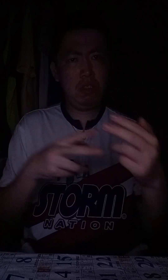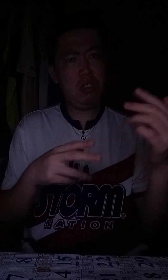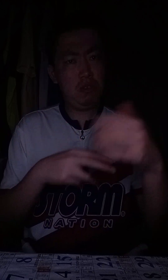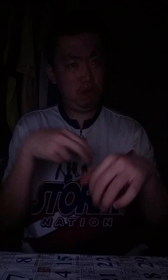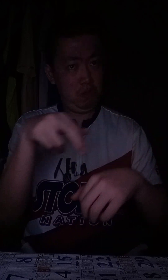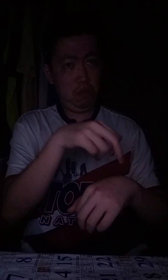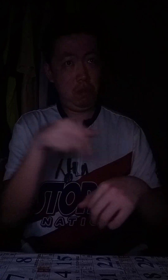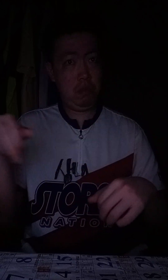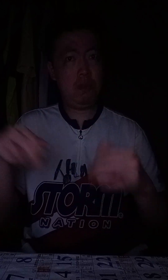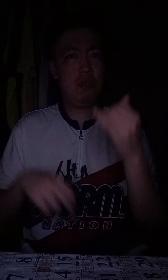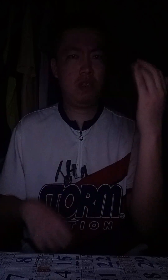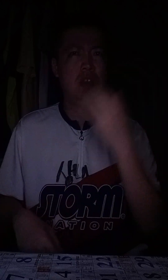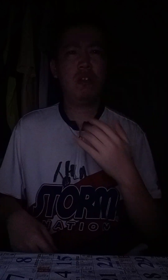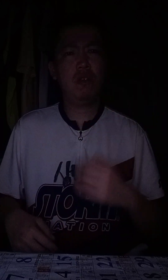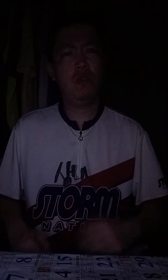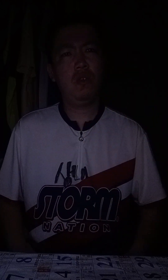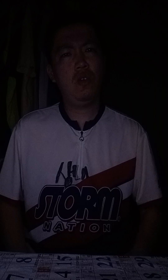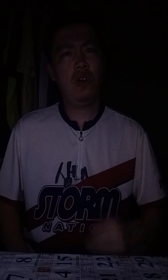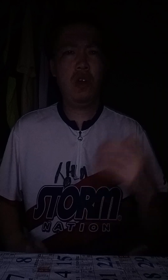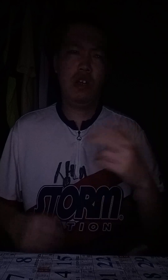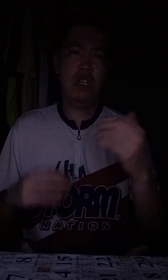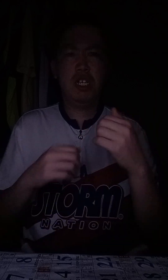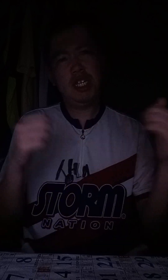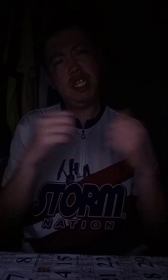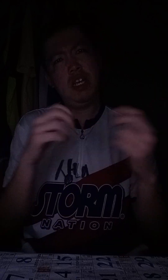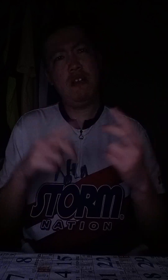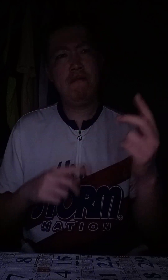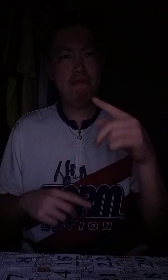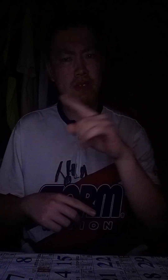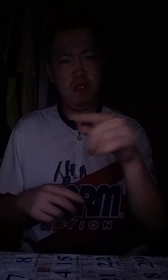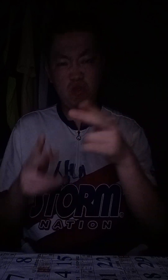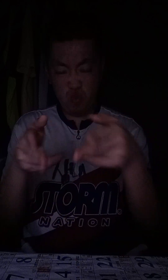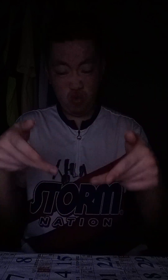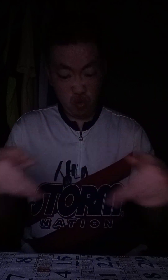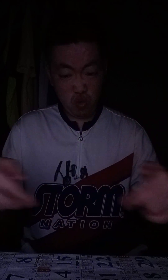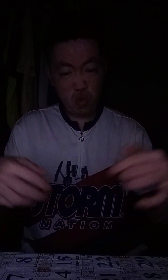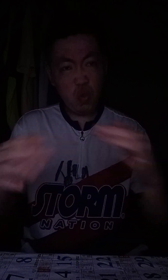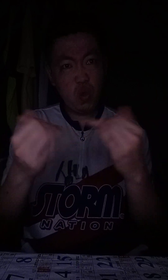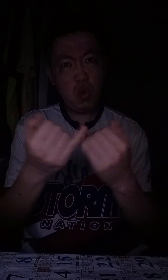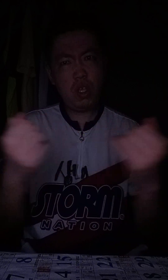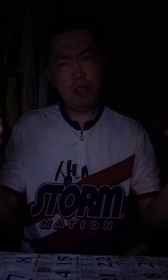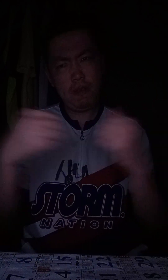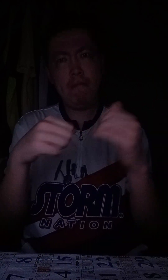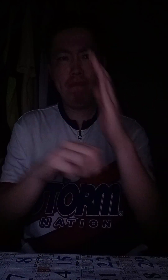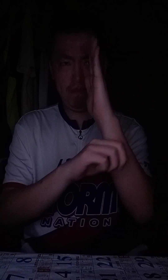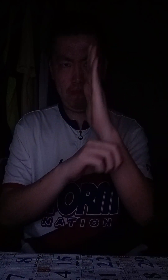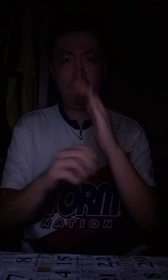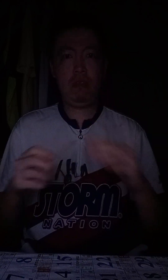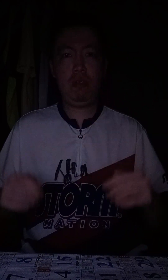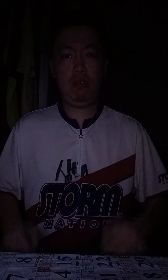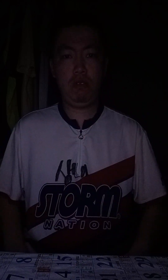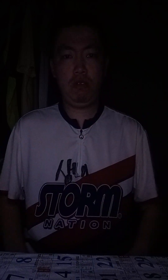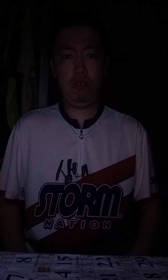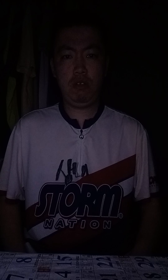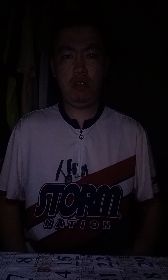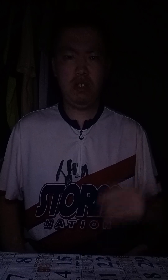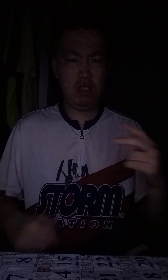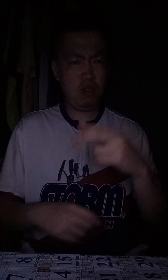있던 상황. 승객들을 친 차량은 정류장 구조물을 들이받은 뒤에야 겨우 멈춰섰습니다. 그게 인도로 그냥